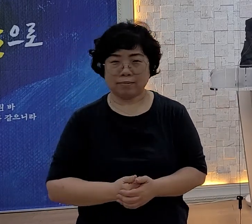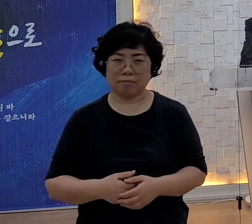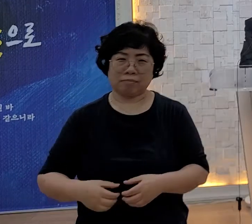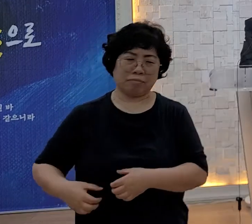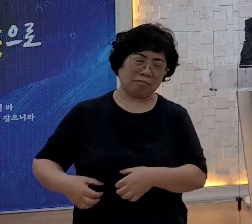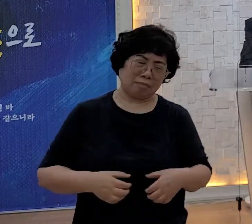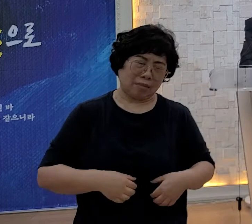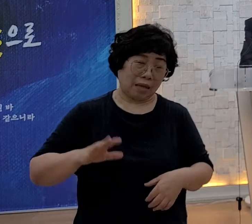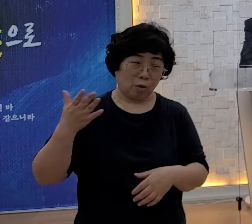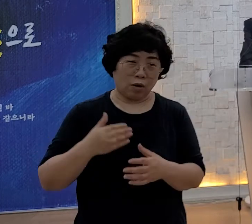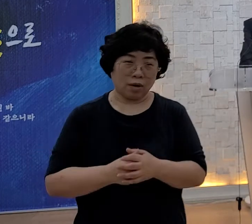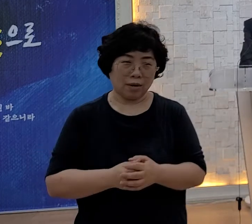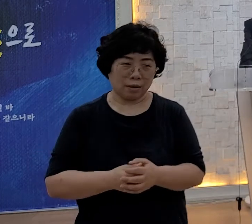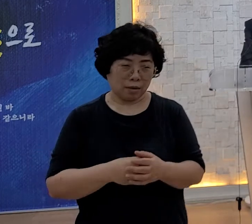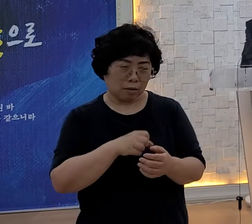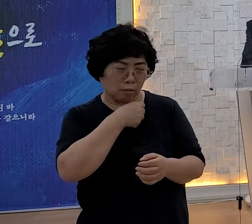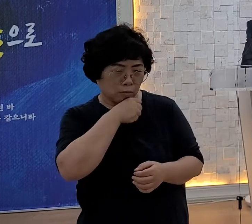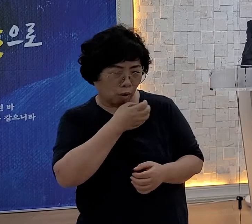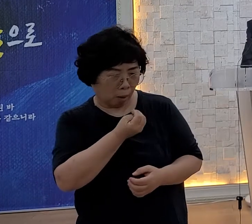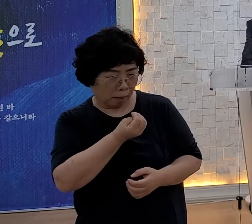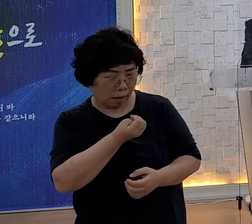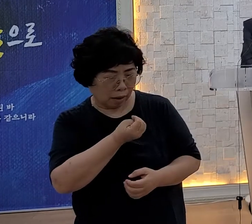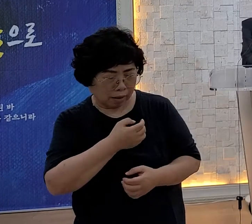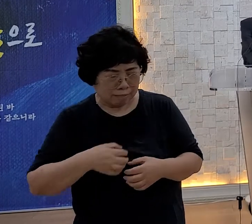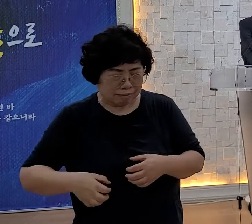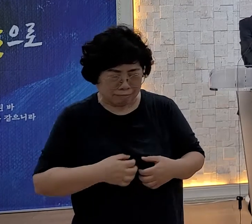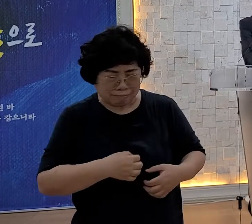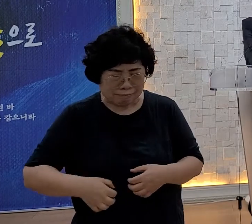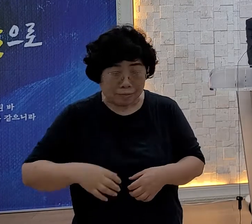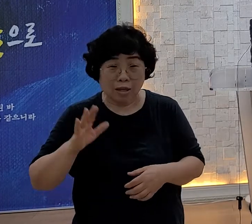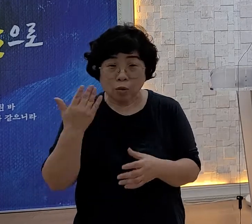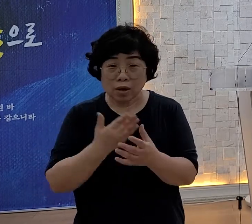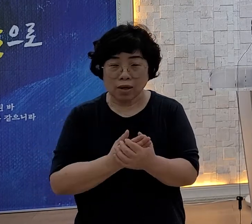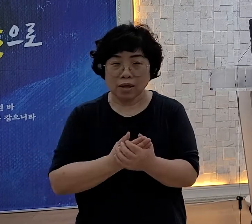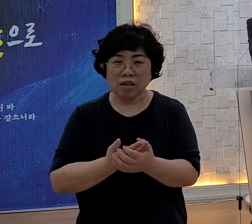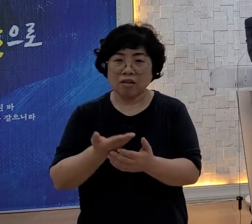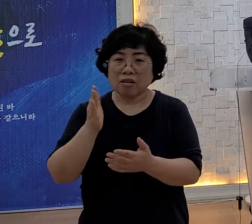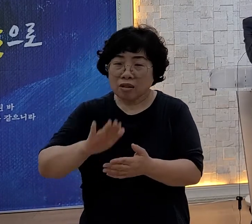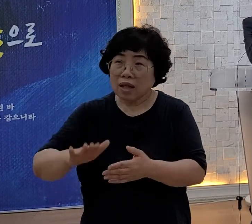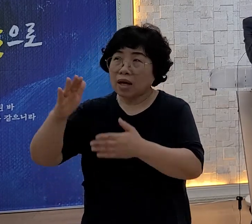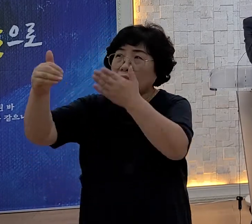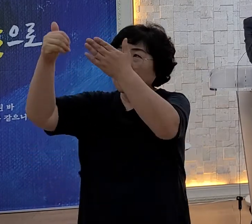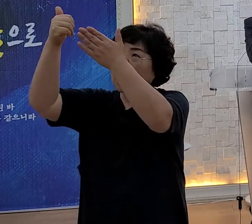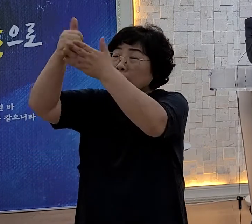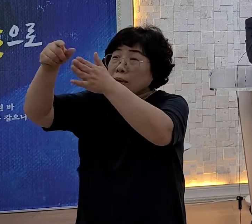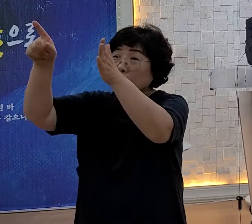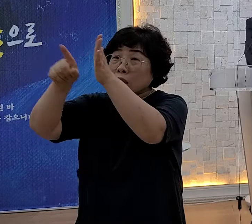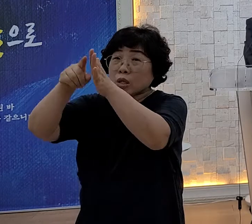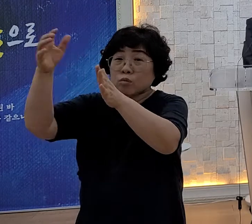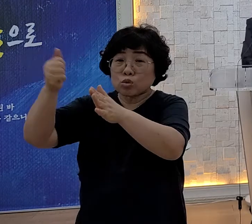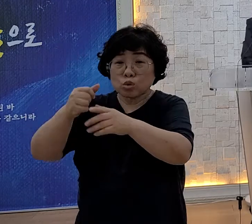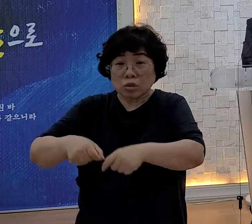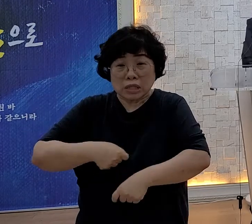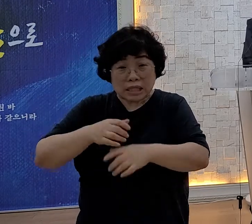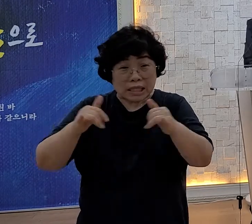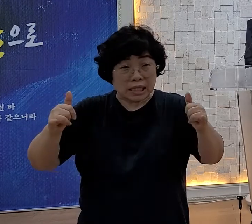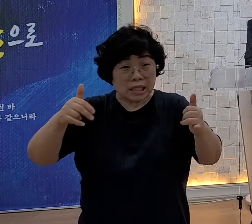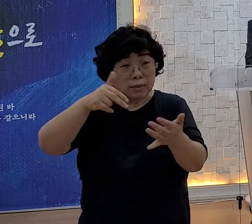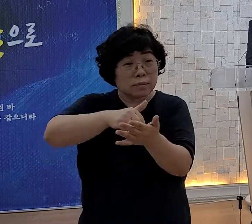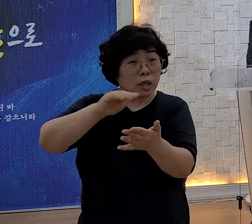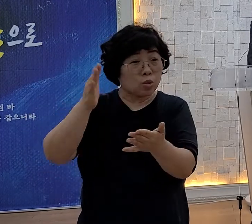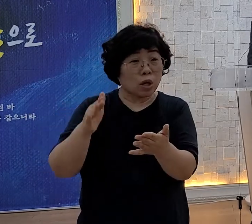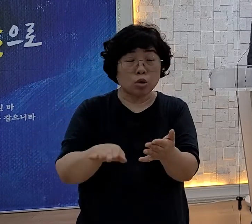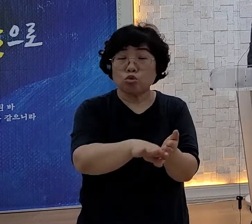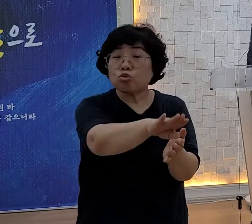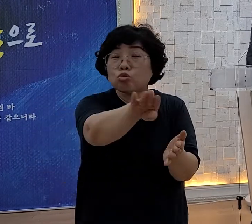됩니다. 여러분 하나님은 믿음으로 어렵다 하심을 입은 우리들에게 우리